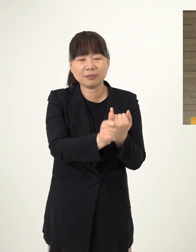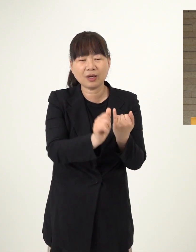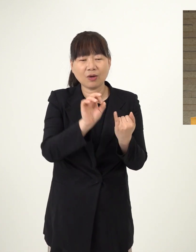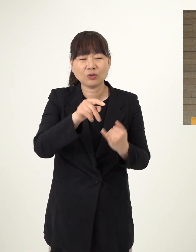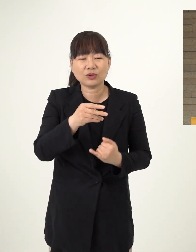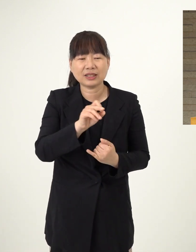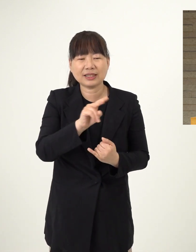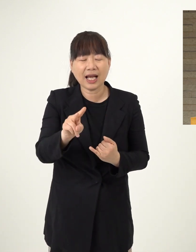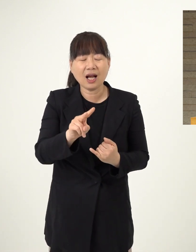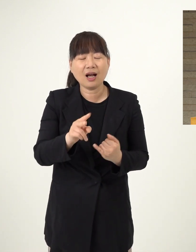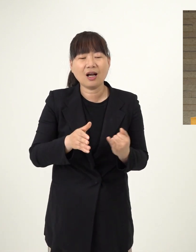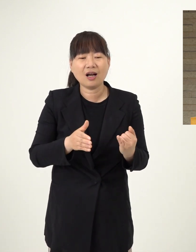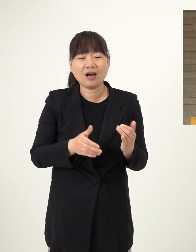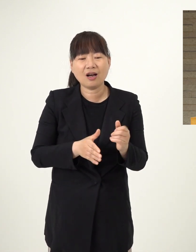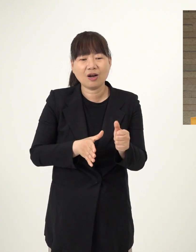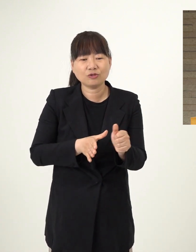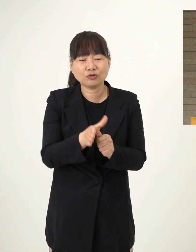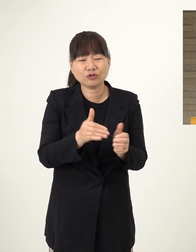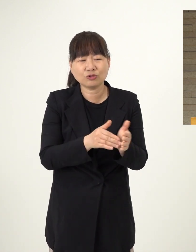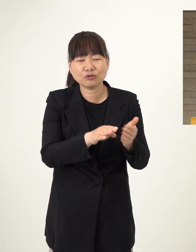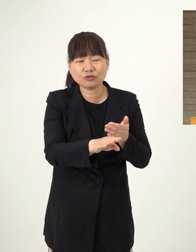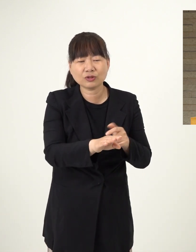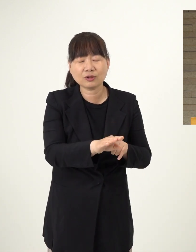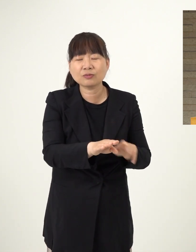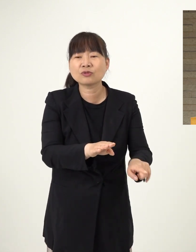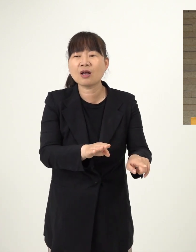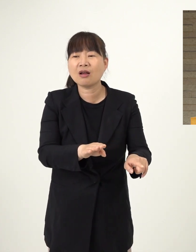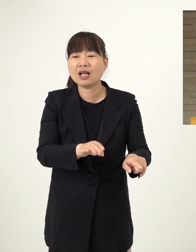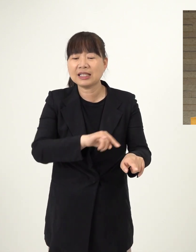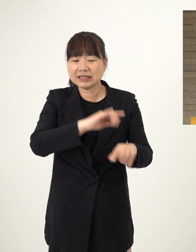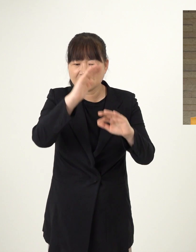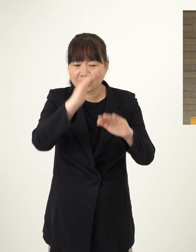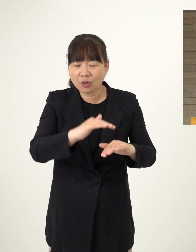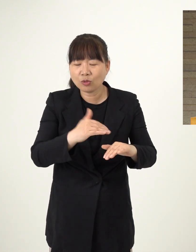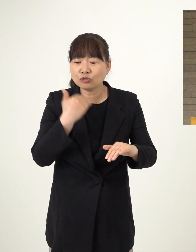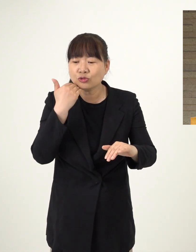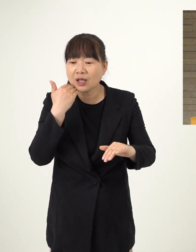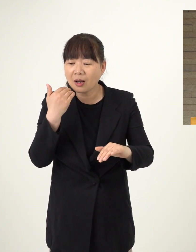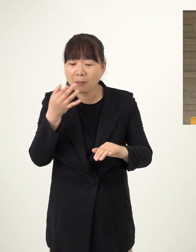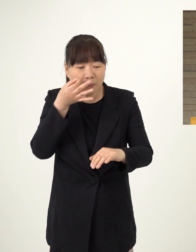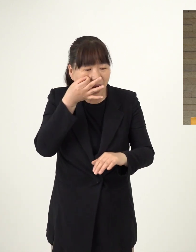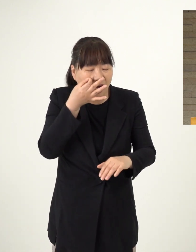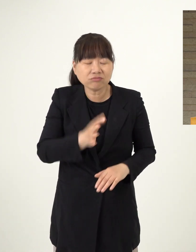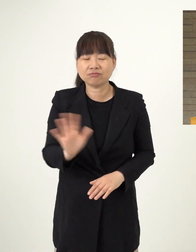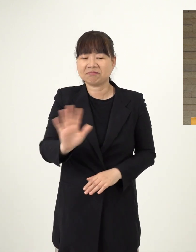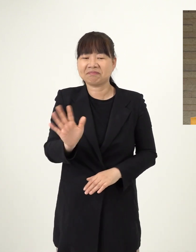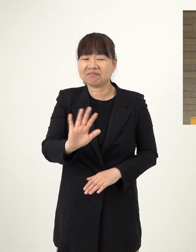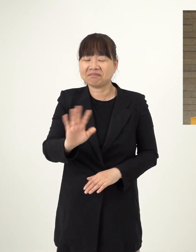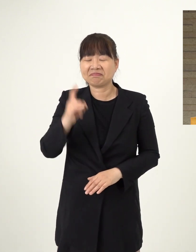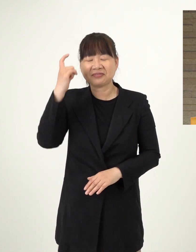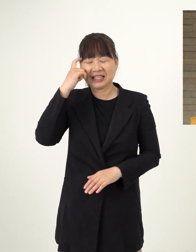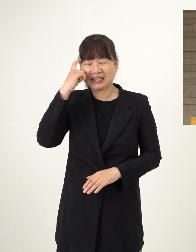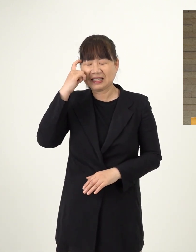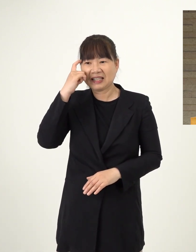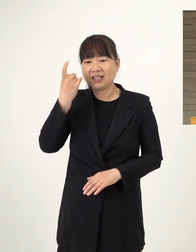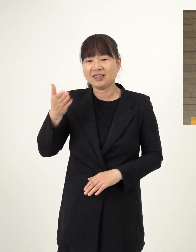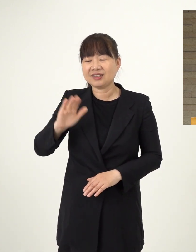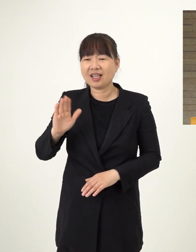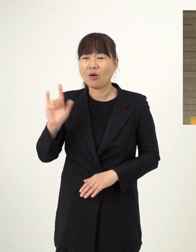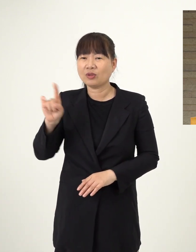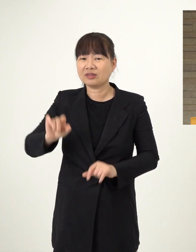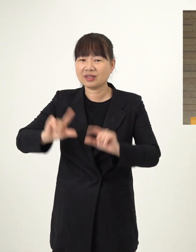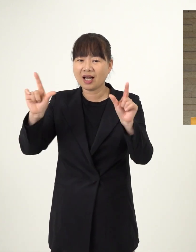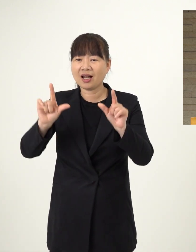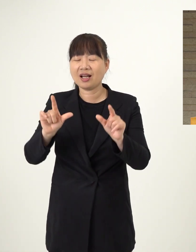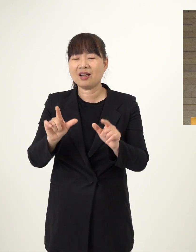됐어요. 누가 알랴? 근데 오늘날 그 시대 유명한 나단이라는